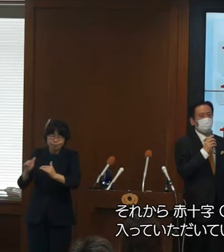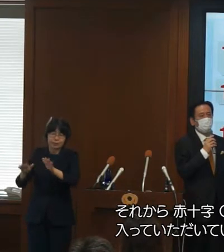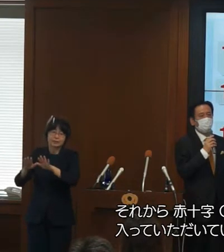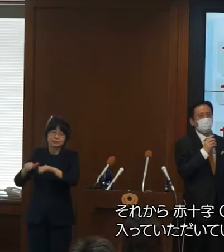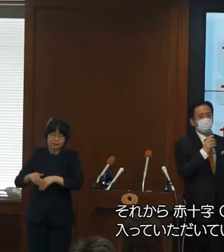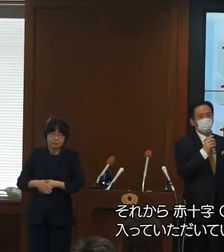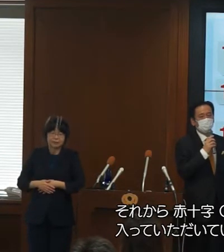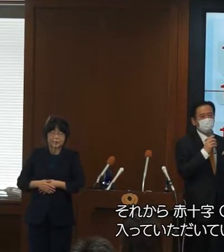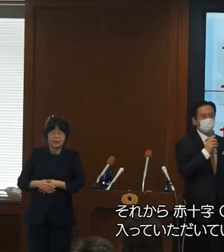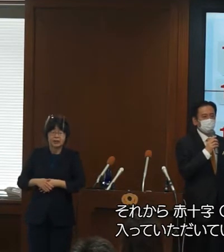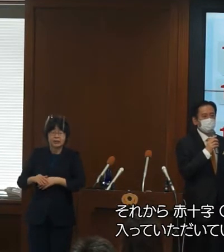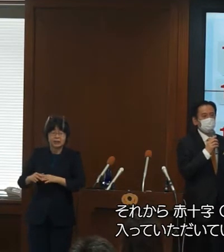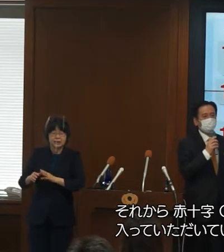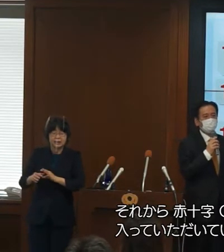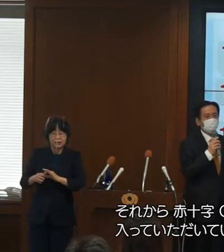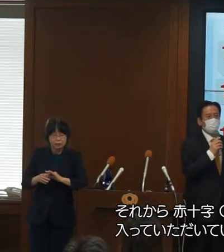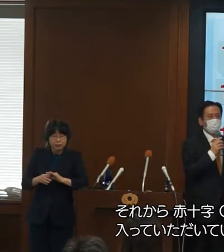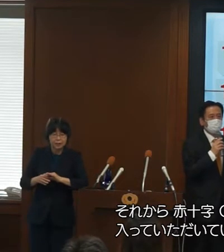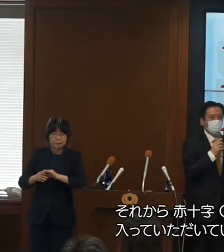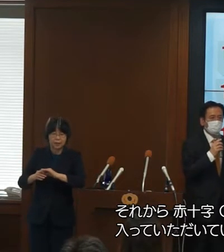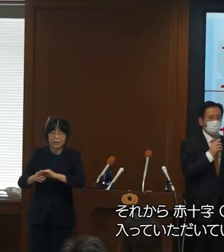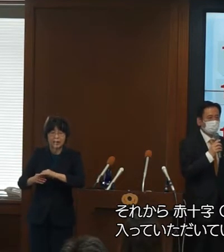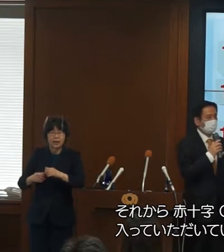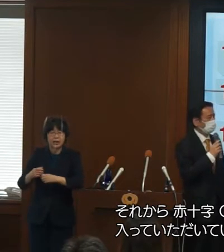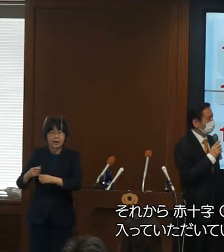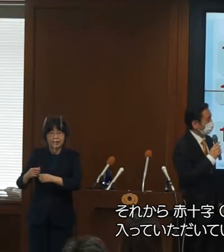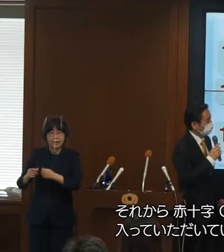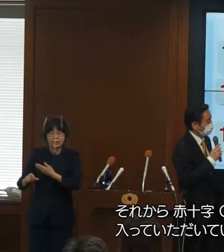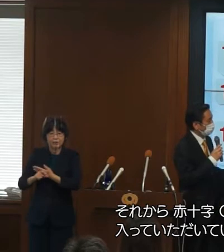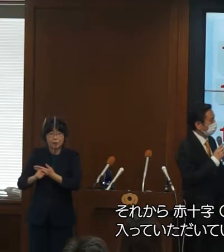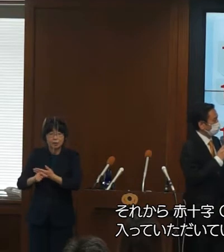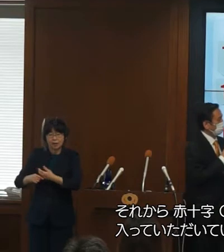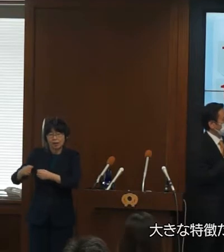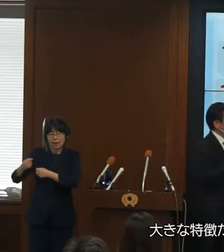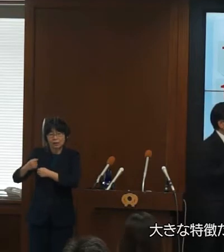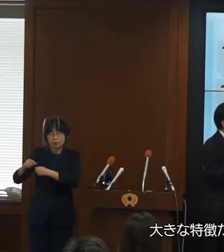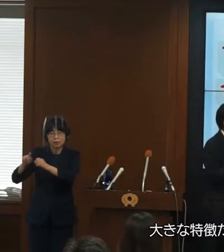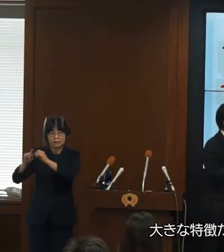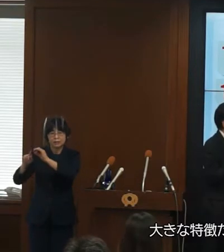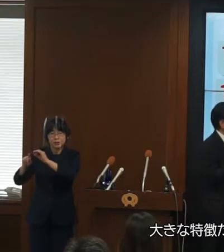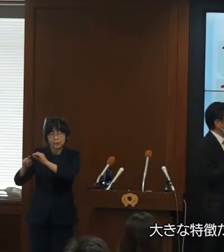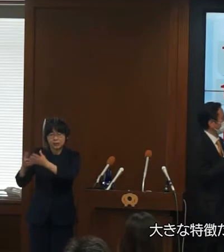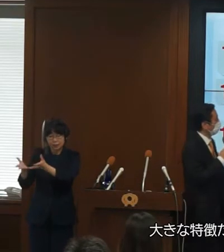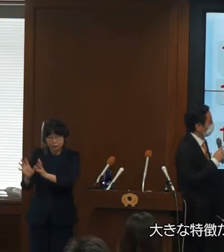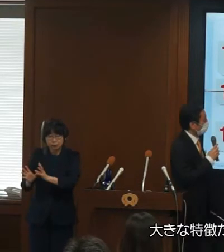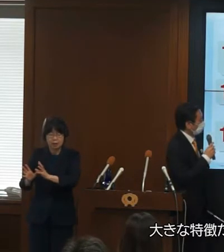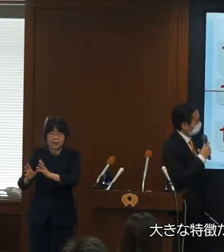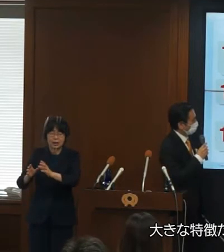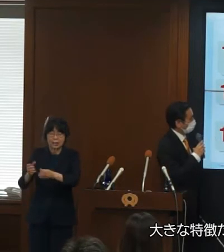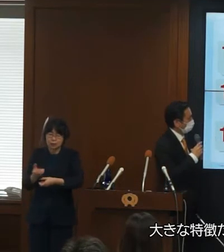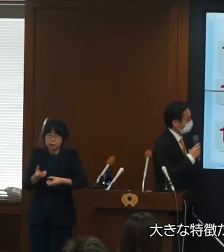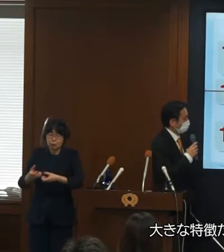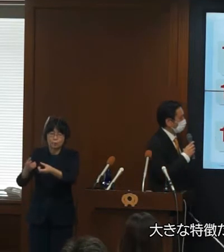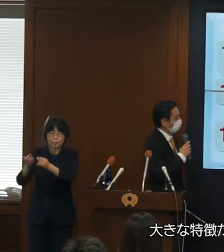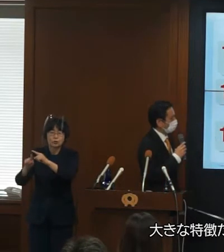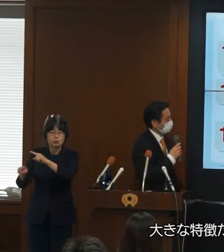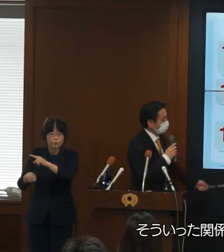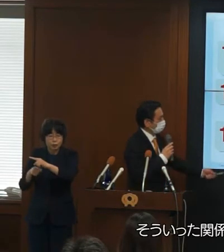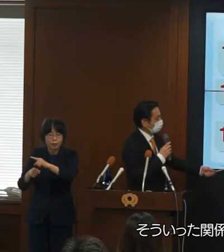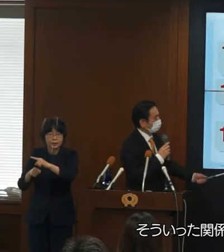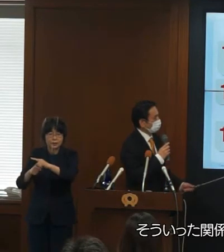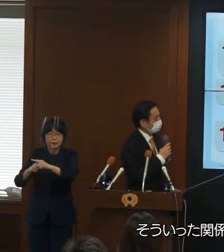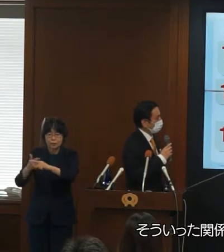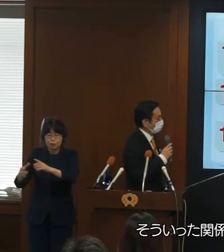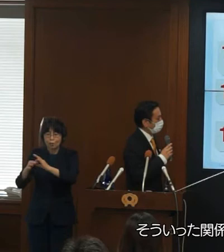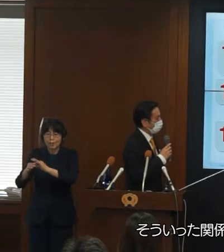から赤十字 CSO という皆さん方に入っていただいているのが大きな特徴だと思っています。